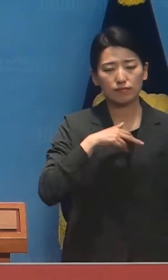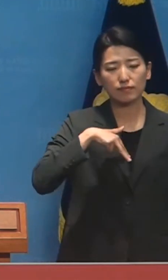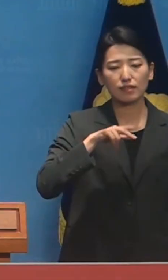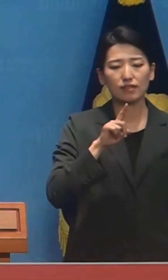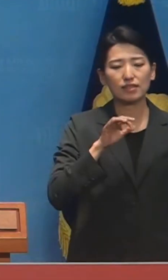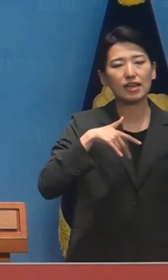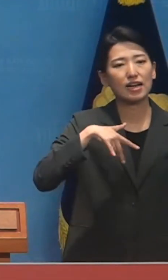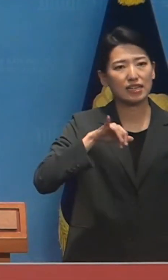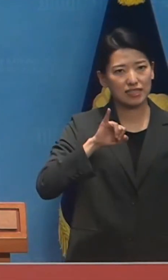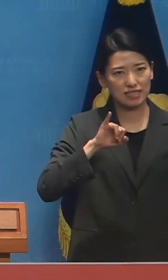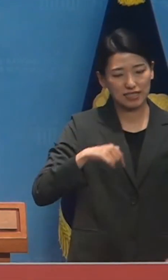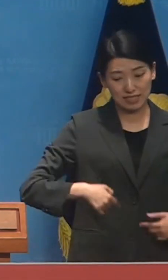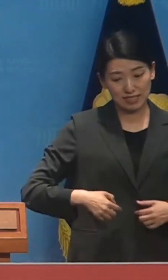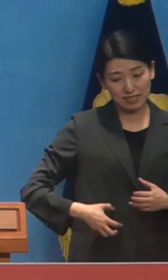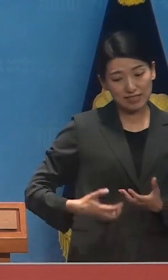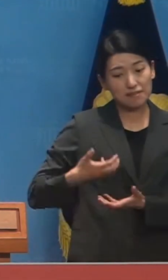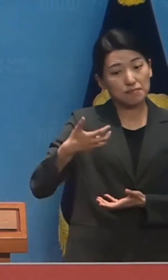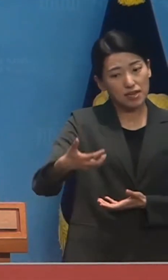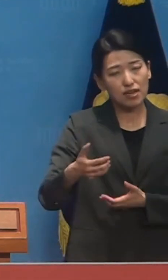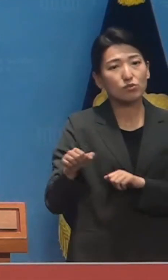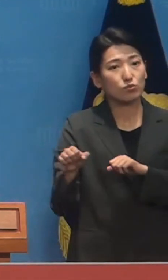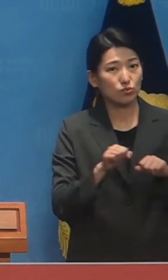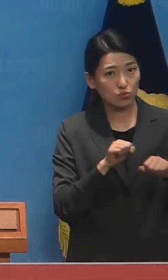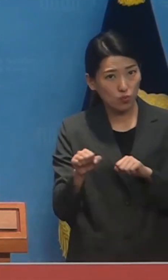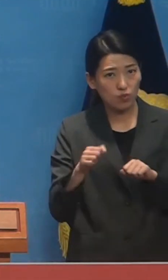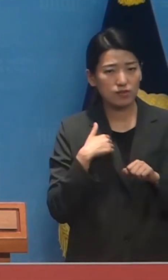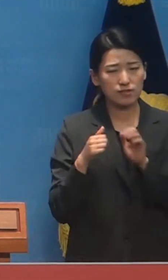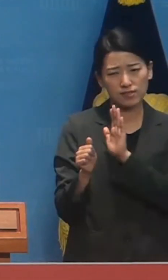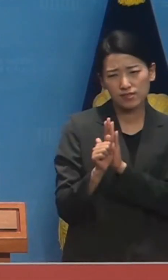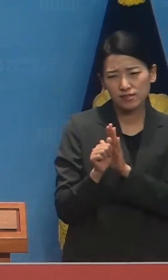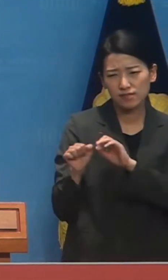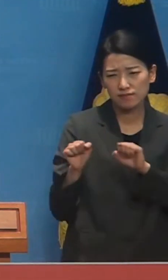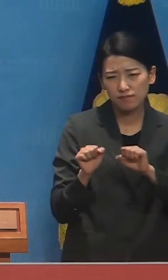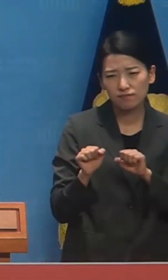장기기증운동본부 이사회에 참석한 적이 있어요. 장기기증을